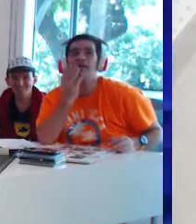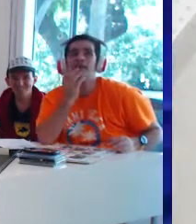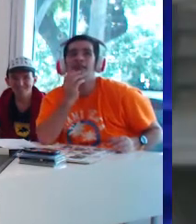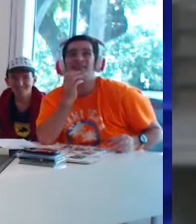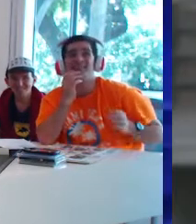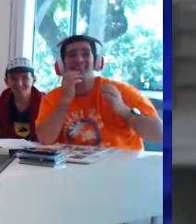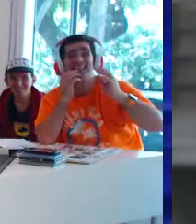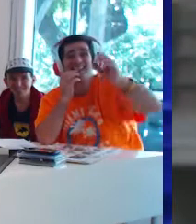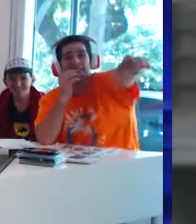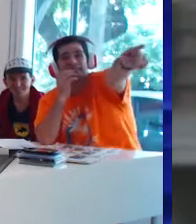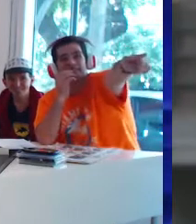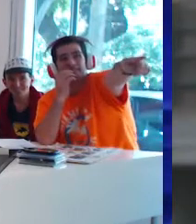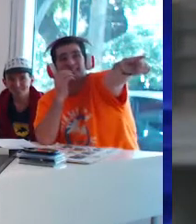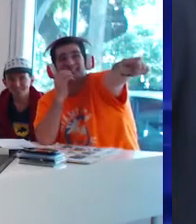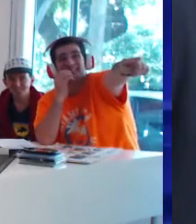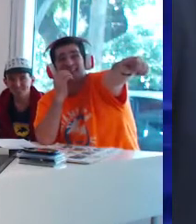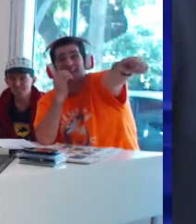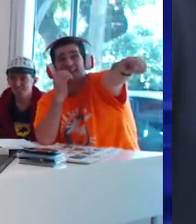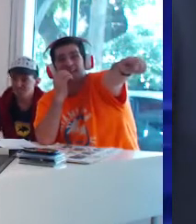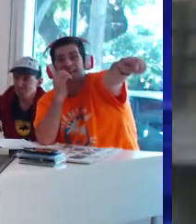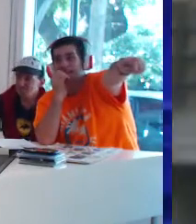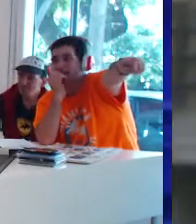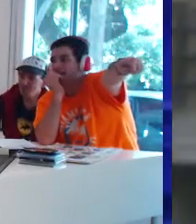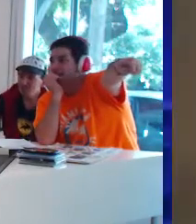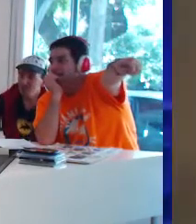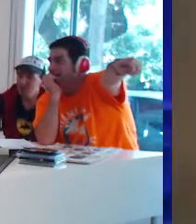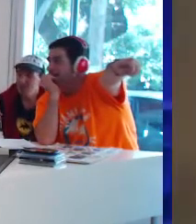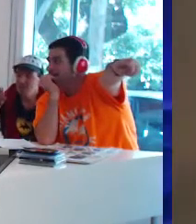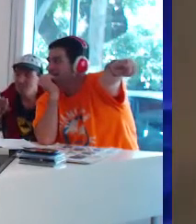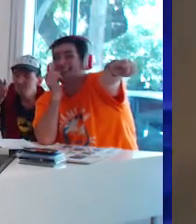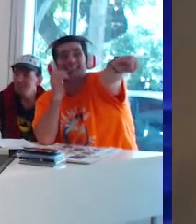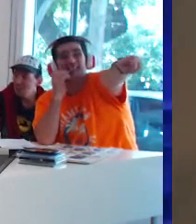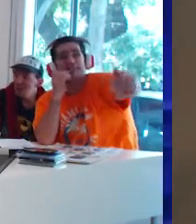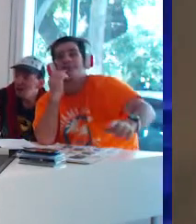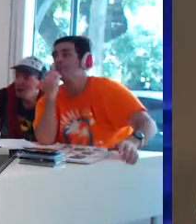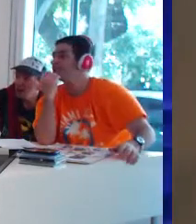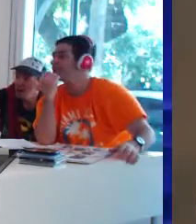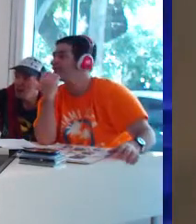Ahí está Simona. ¿Esta vez? Es Simona. Esta es.